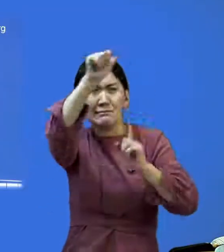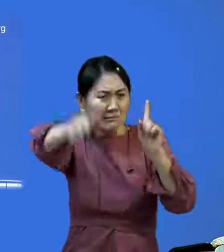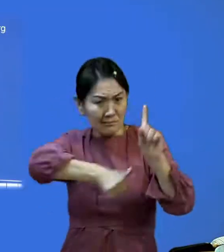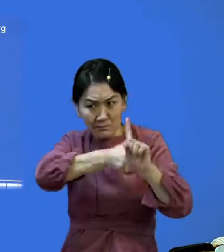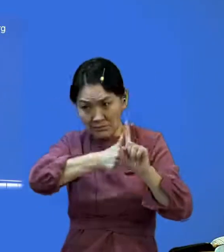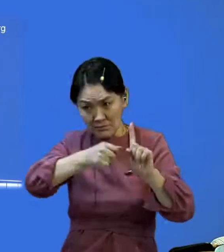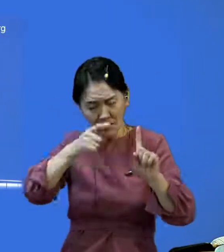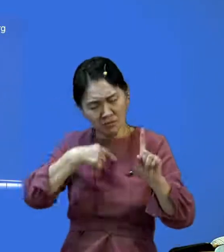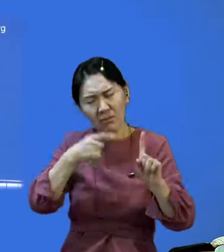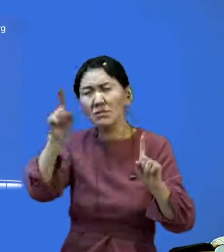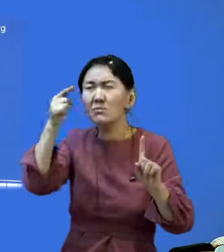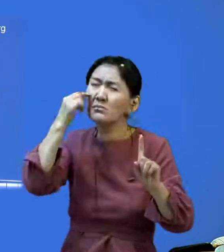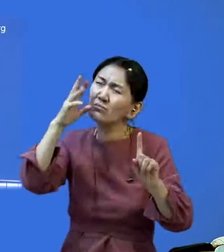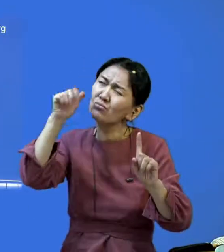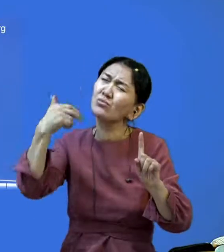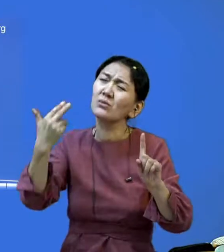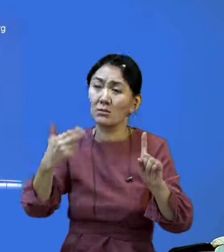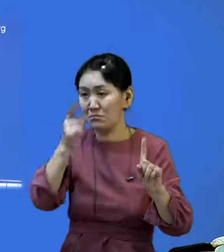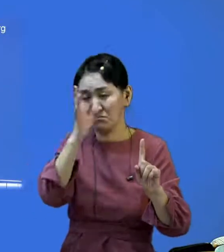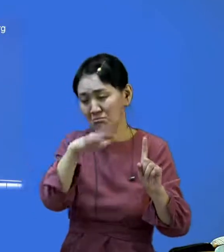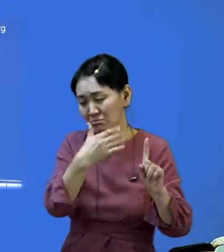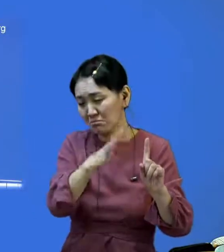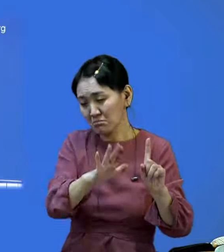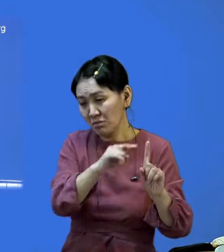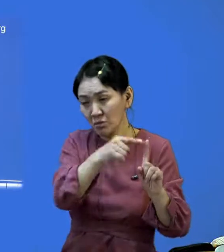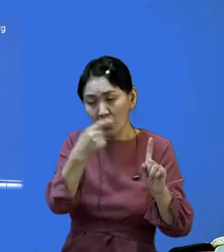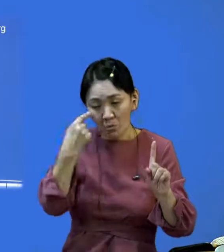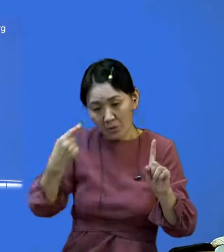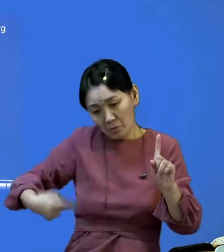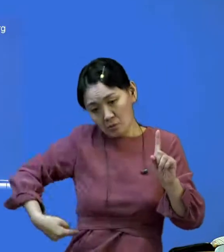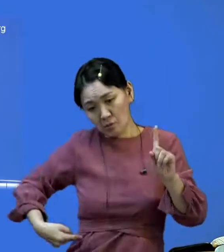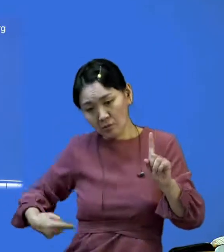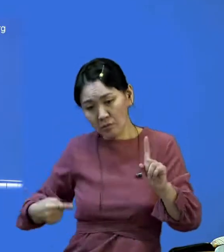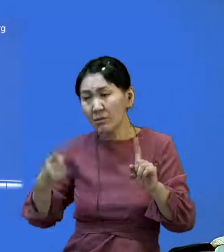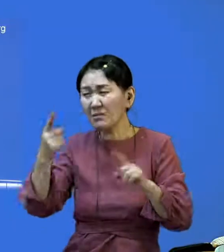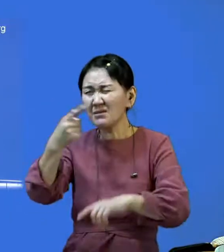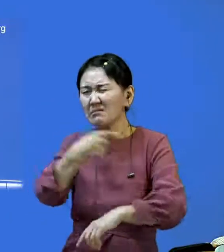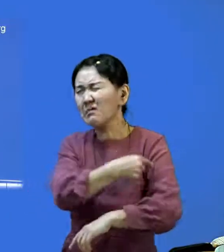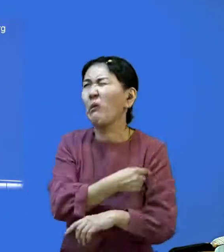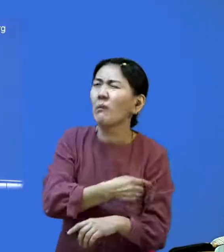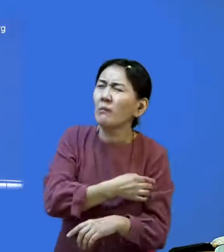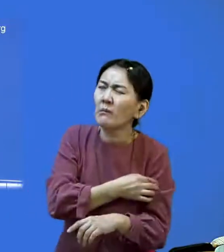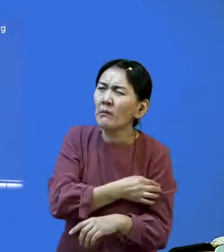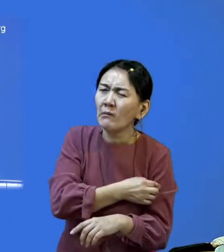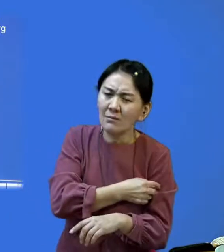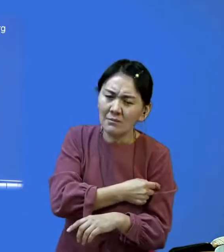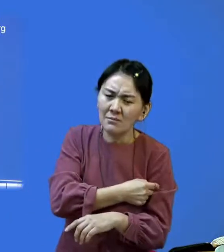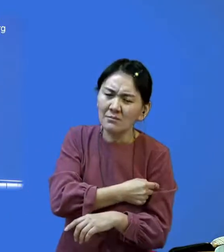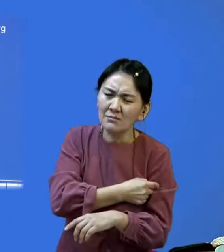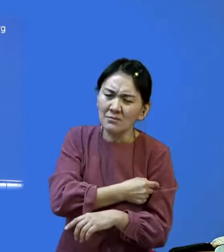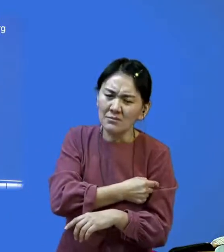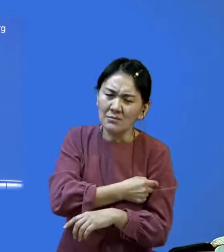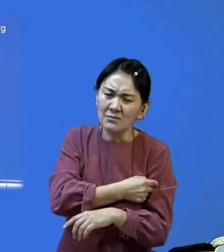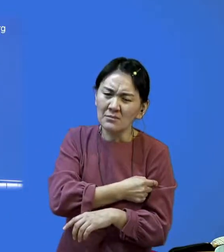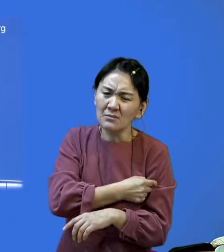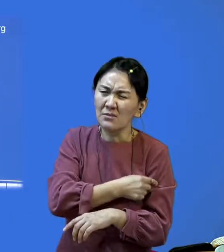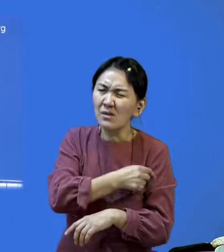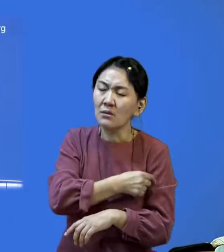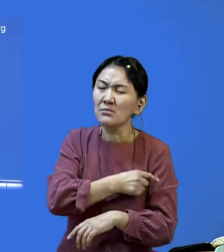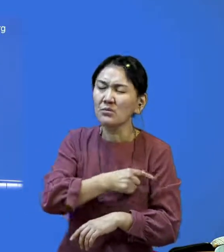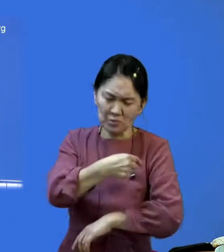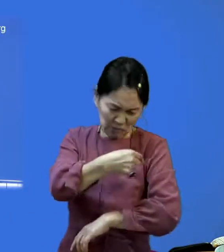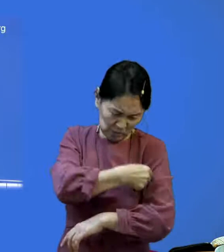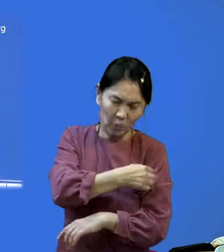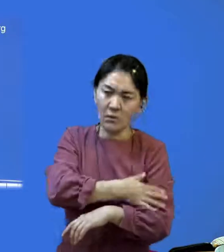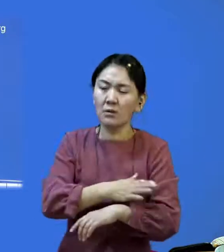удаа залбирсан гэж байна. Энийг өргөс гэсэн шүү дээ, өргөс гэж байна. Өргөс гэж байгаа нь ингээд зоогдож ихсэн байх юм бол өөхгүй жигсэн ингээд баян өвдгөөд байдаг